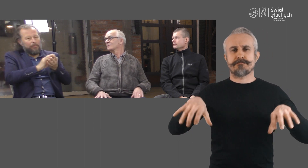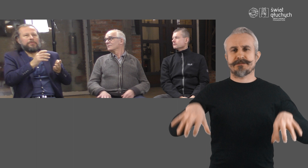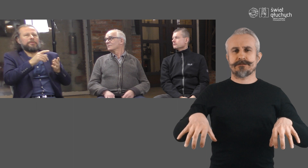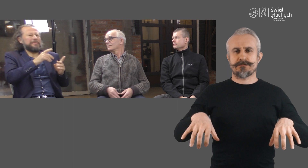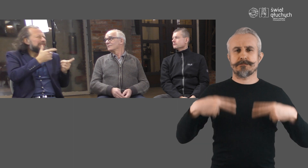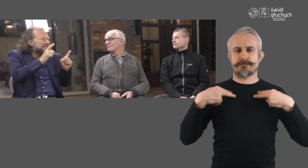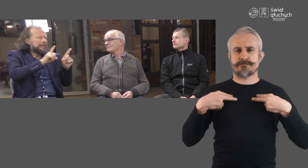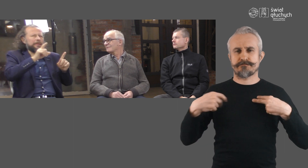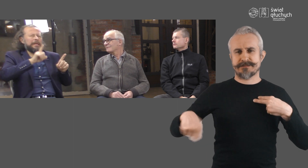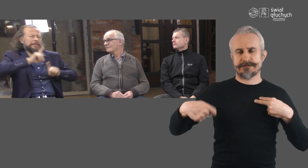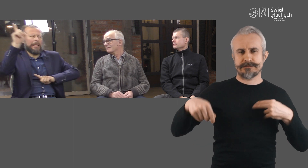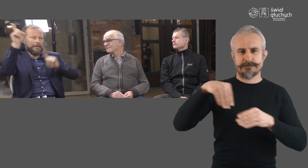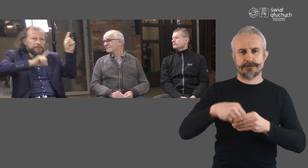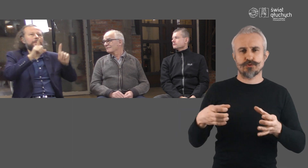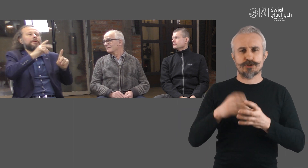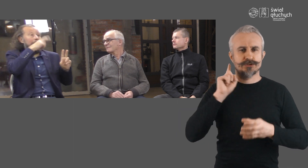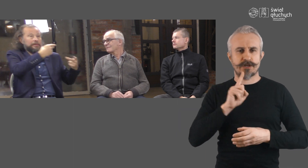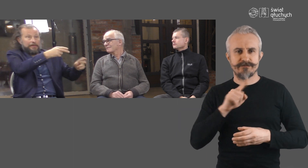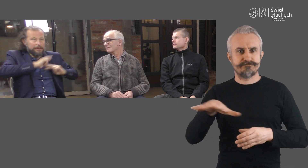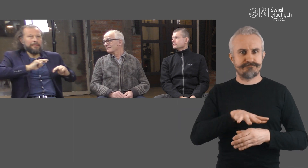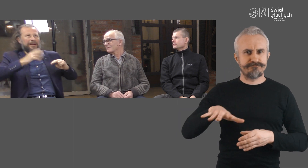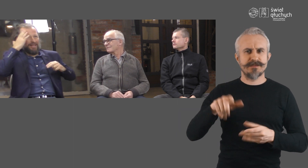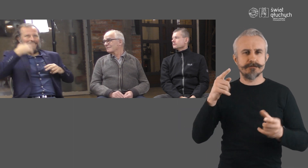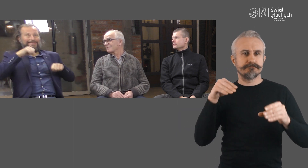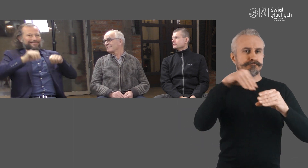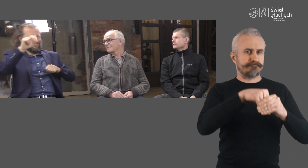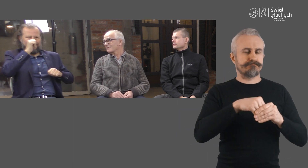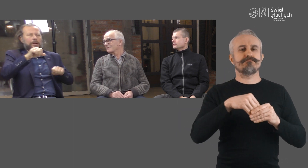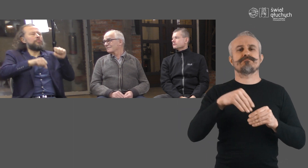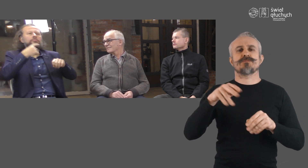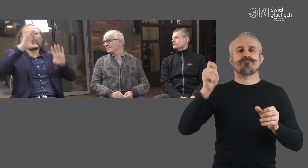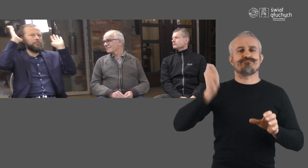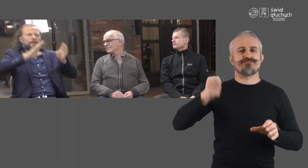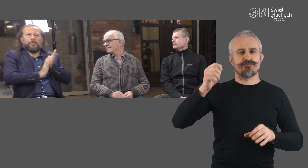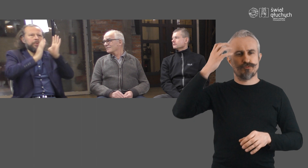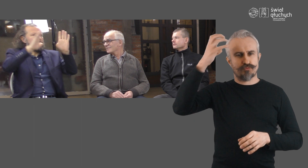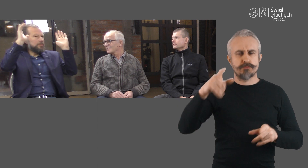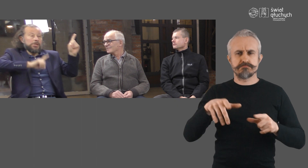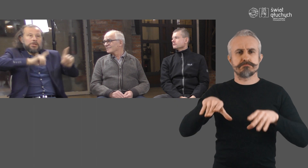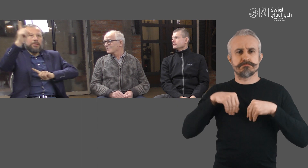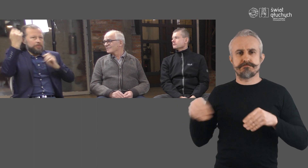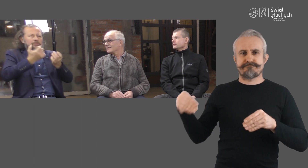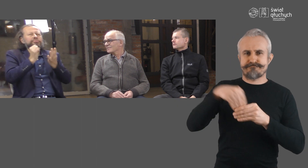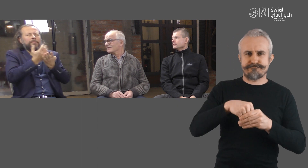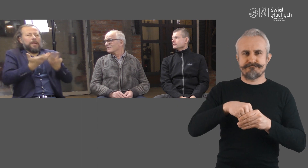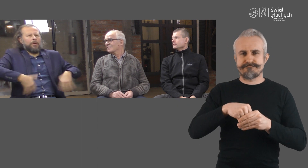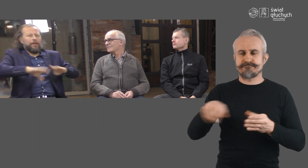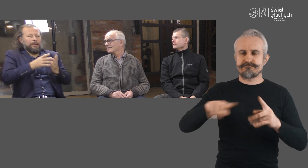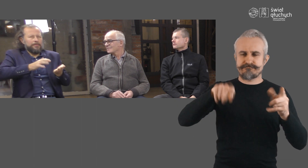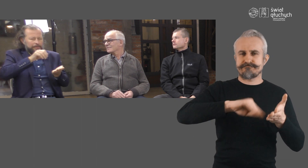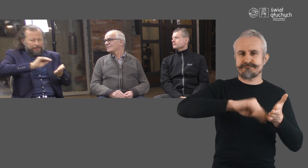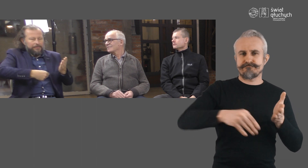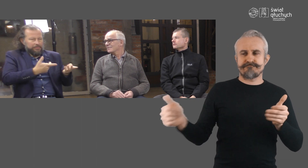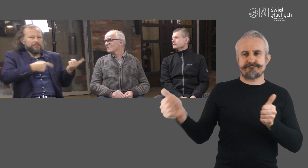on był prezesem kiedyś i tak dalej, więc tata przekładał. No wiadomo, trudno,